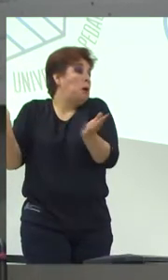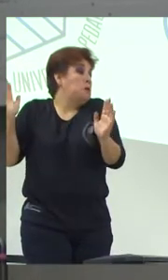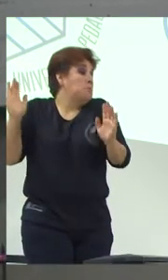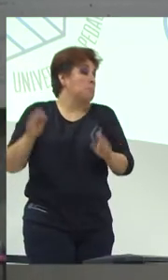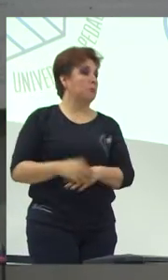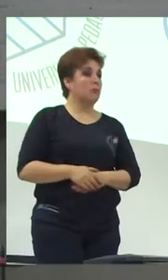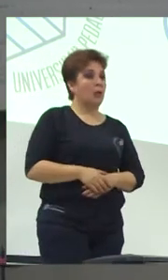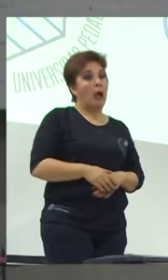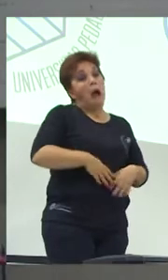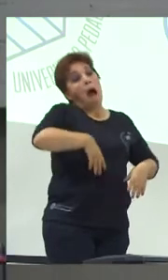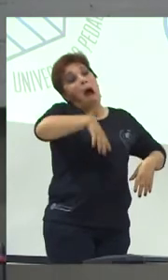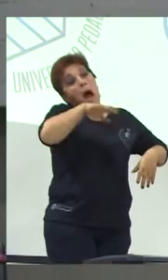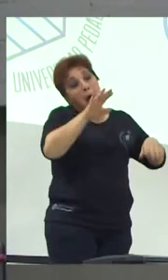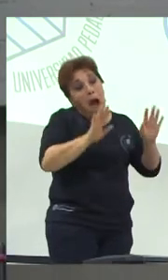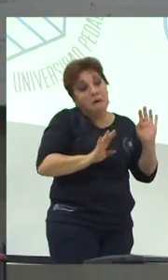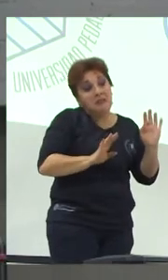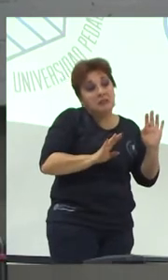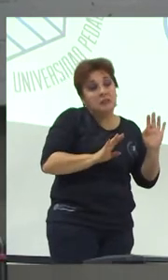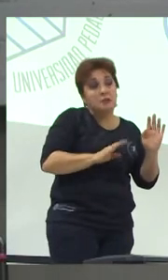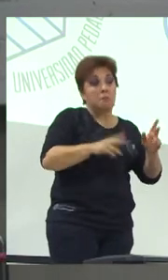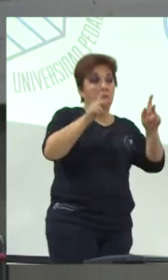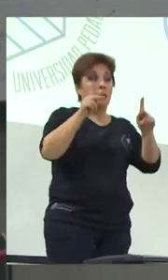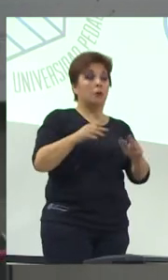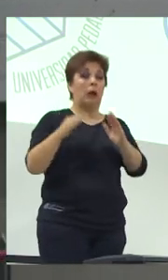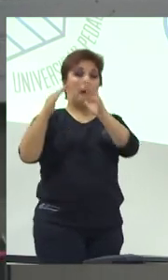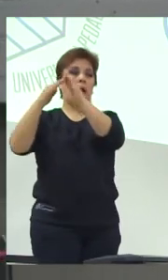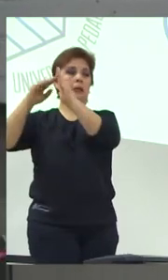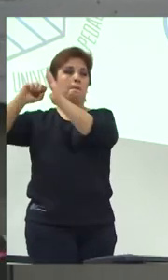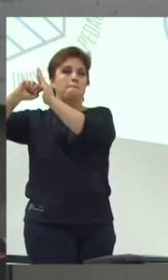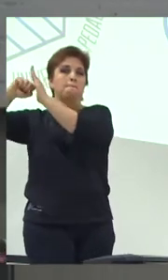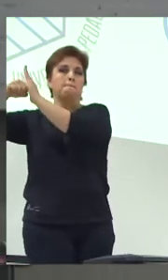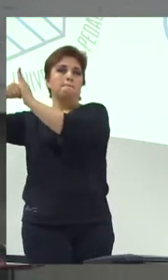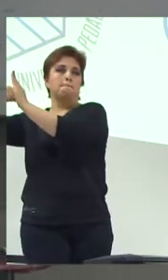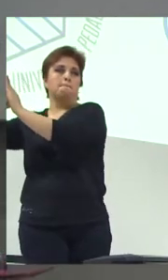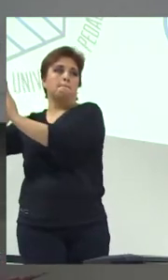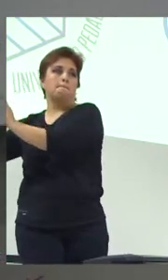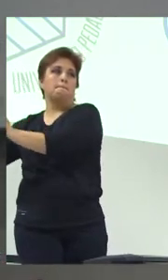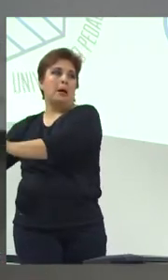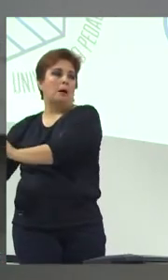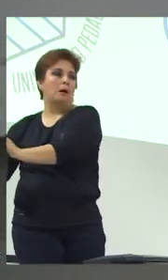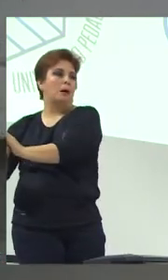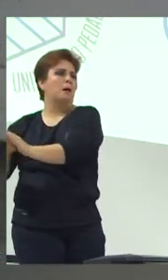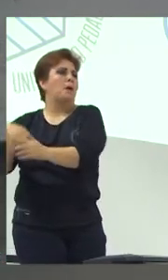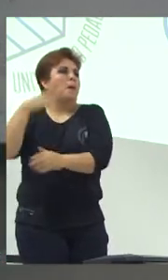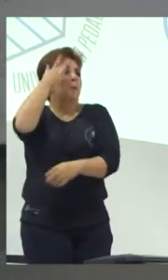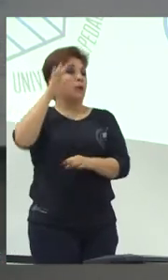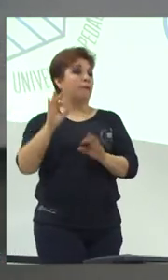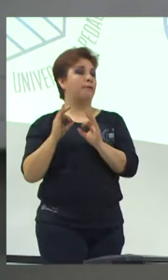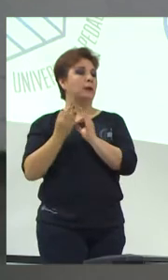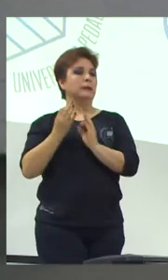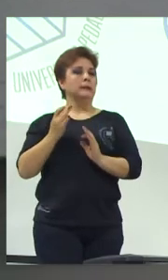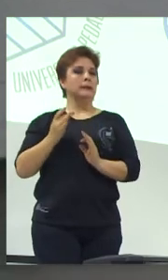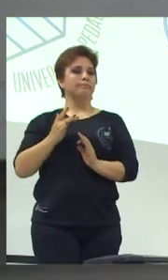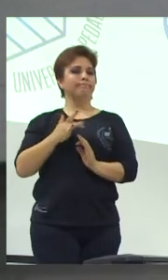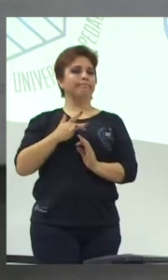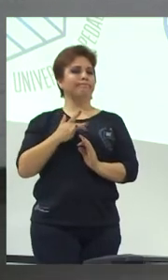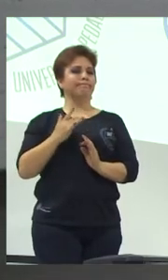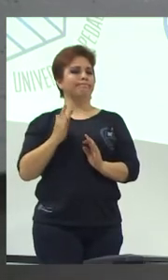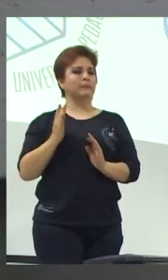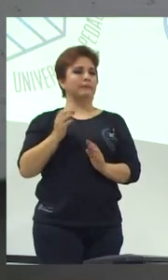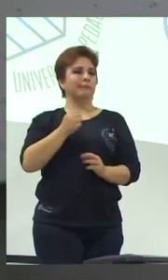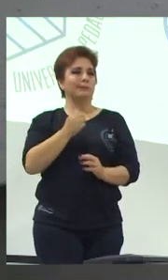cuando no eran ocultados por la vergüenza y una supuesta culpa que muchas veces